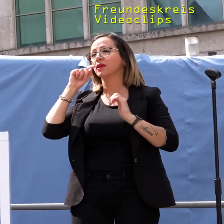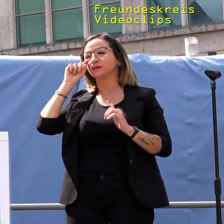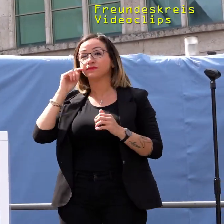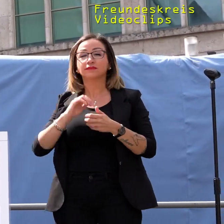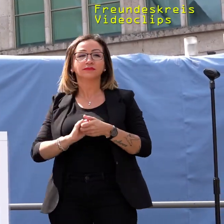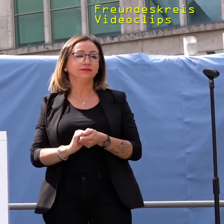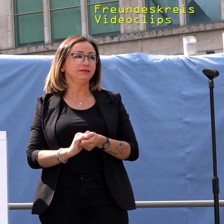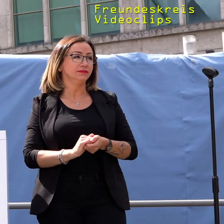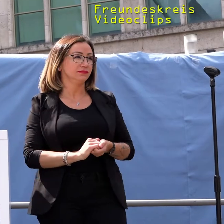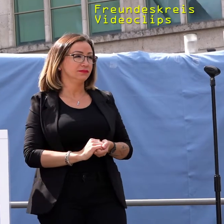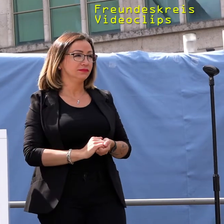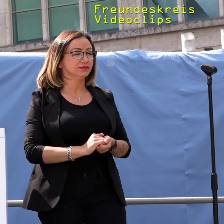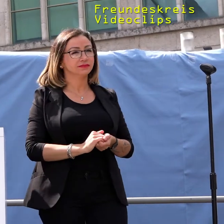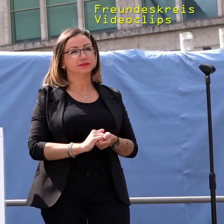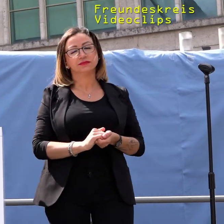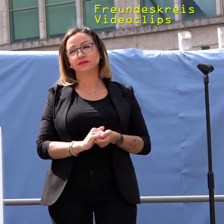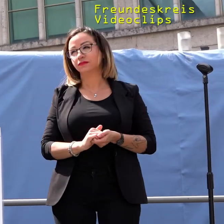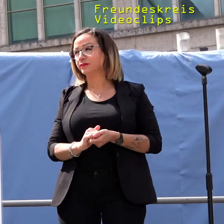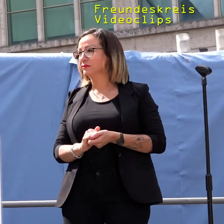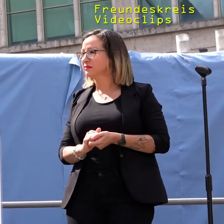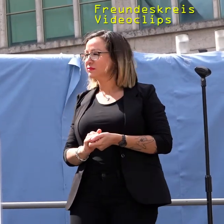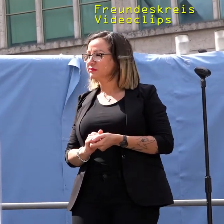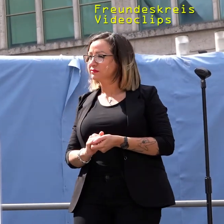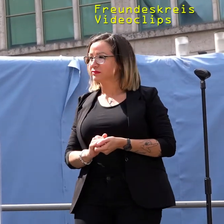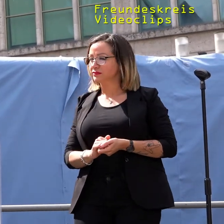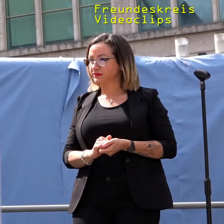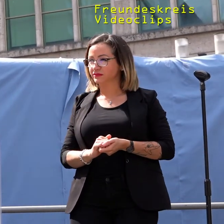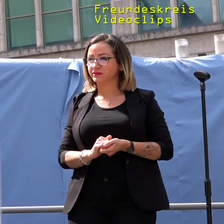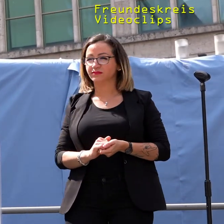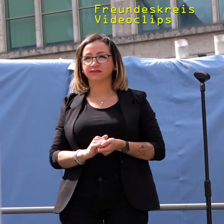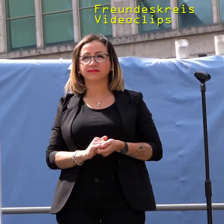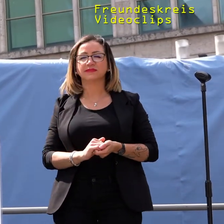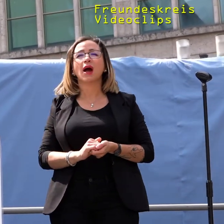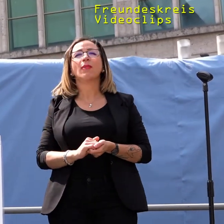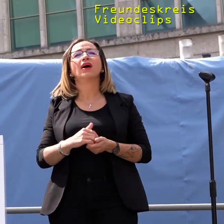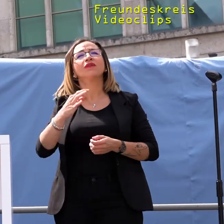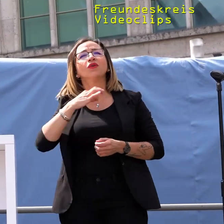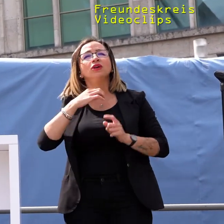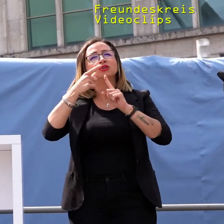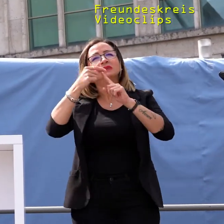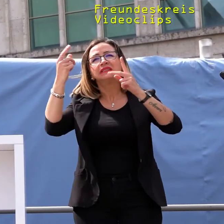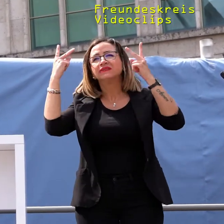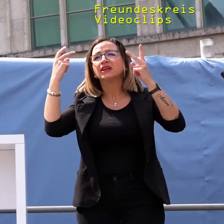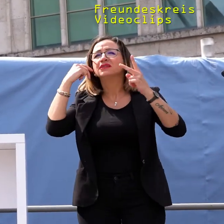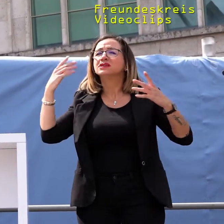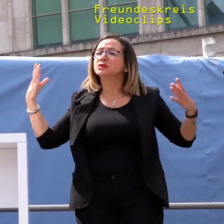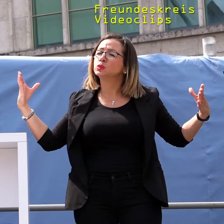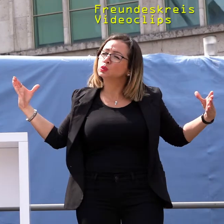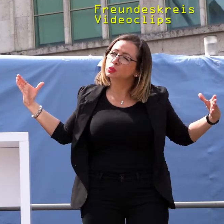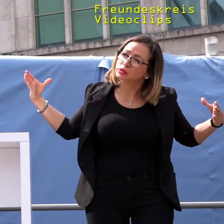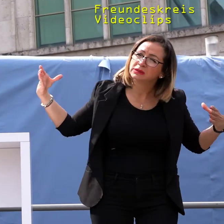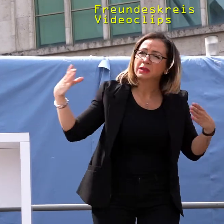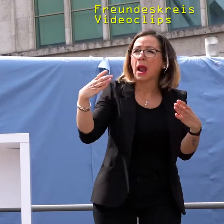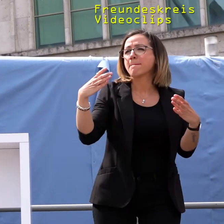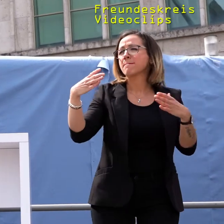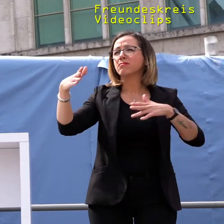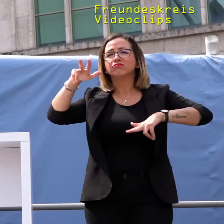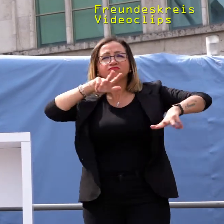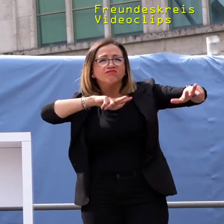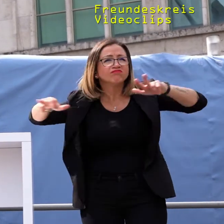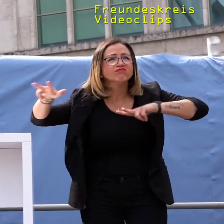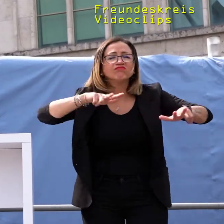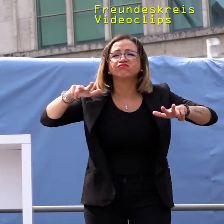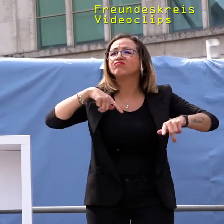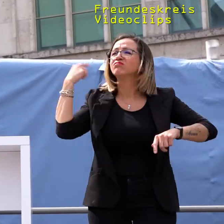Aber vor allem, kommt zusammen und organisiert euch. Wir müssen unsere individuellen Bemühungen zu